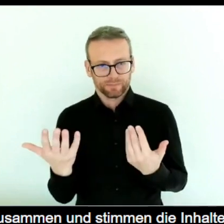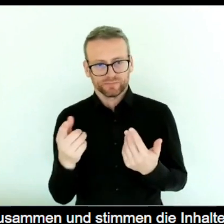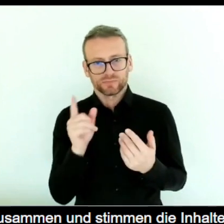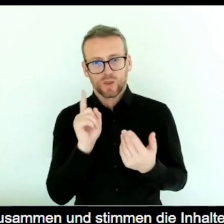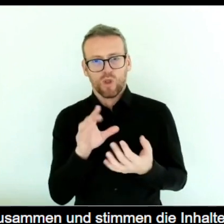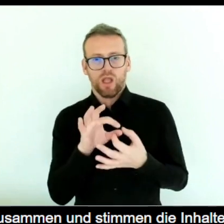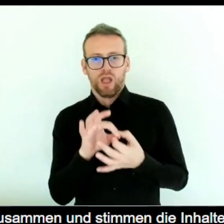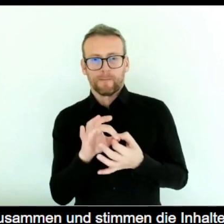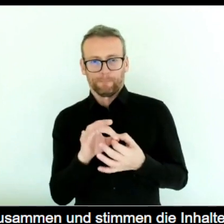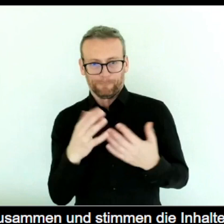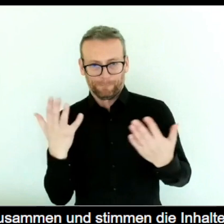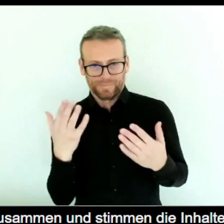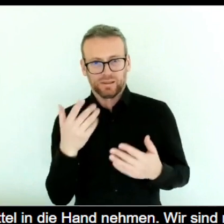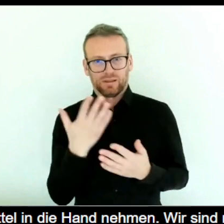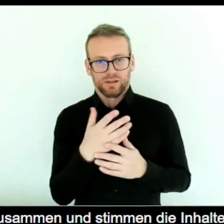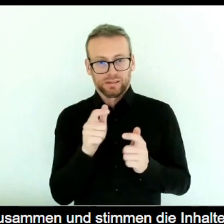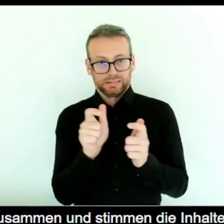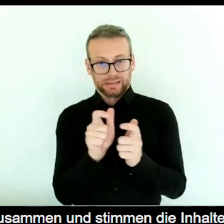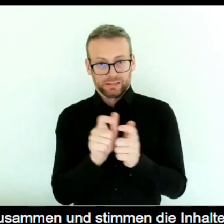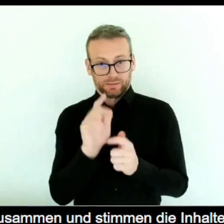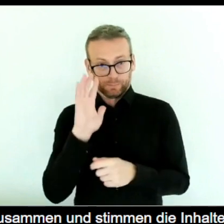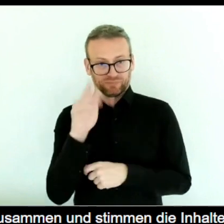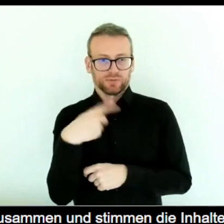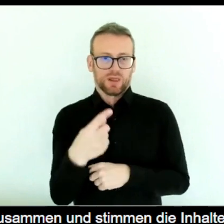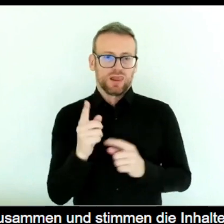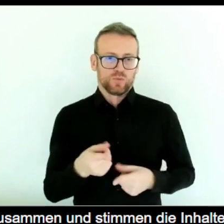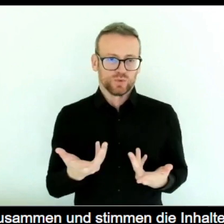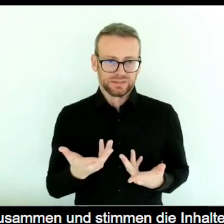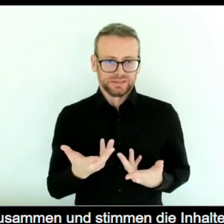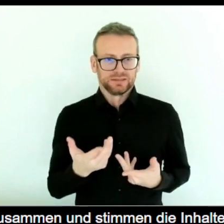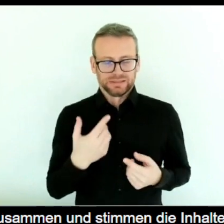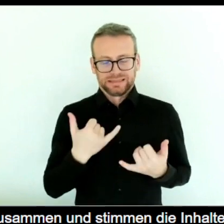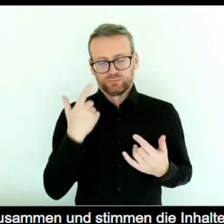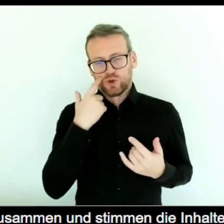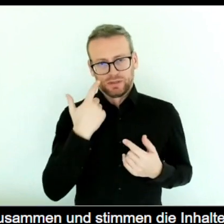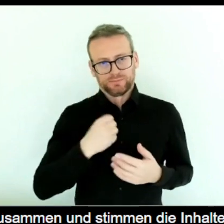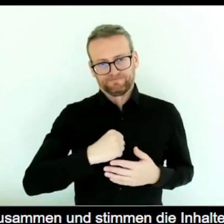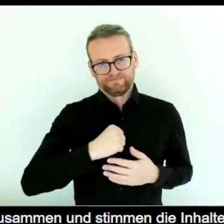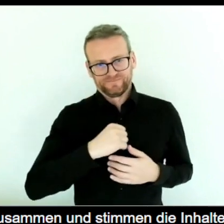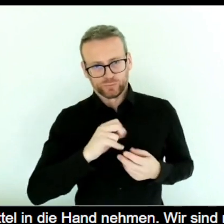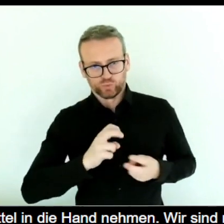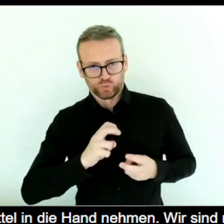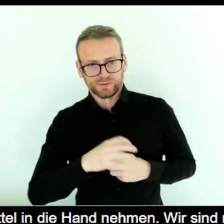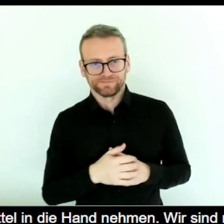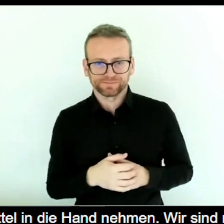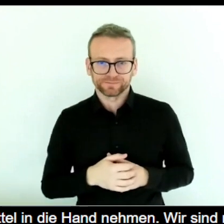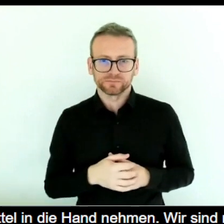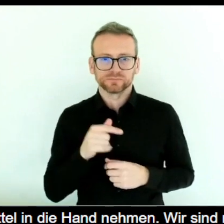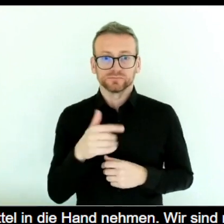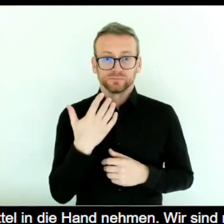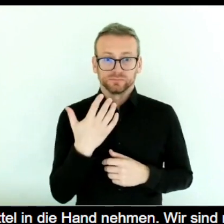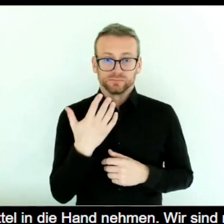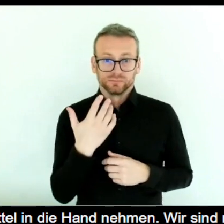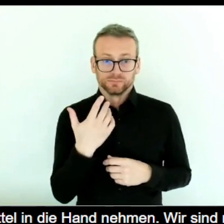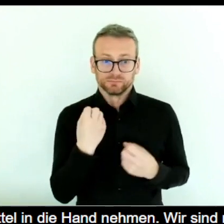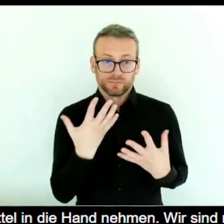ähnlich gesehen. Und sie haben jetzt verfolgt, am Freitag war nachmittags eine Arbeitsgruppensitzung, die weniger erfreulich